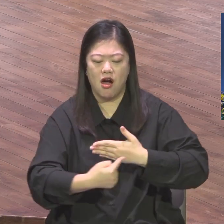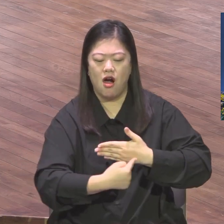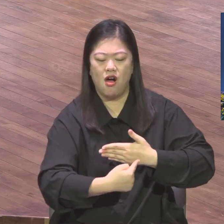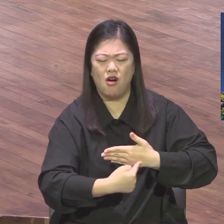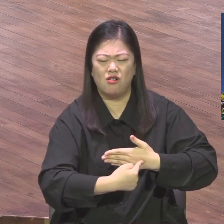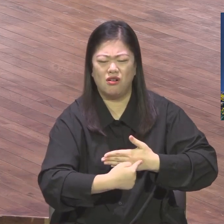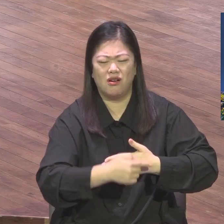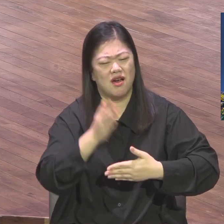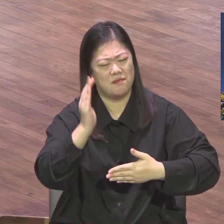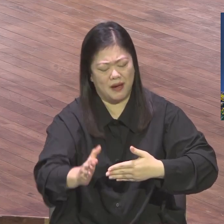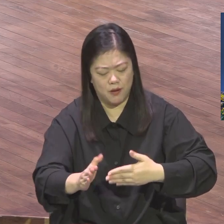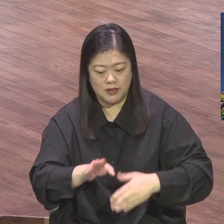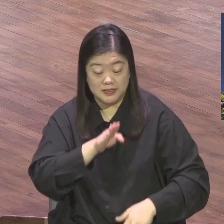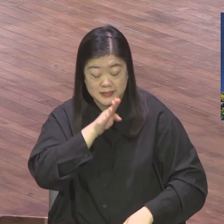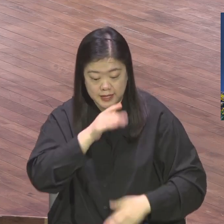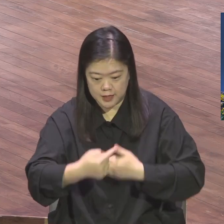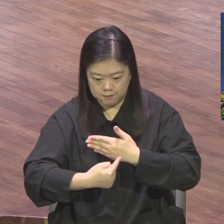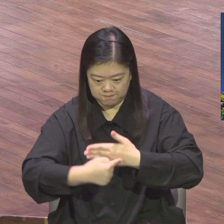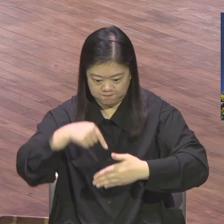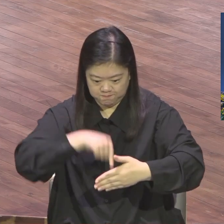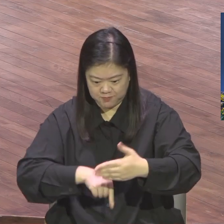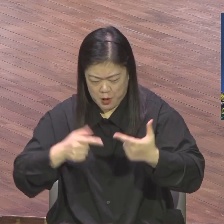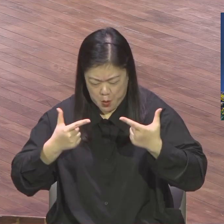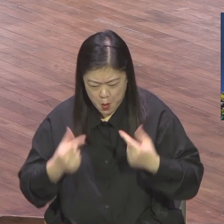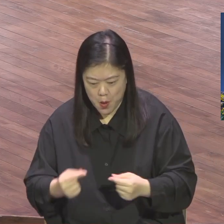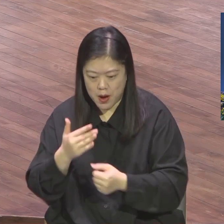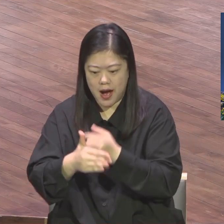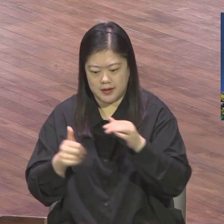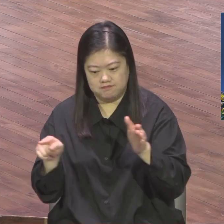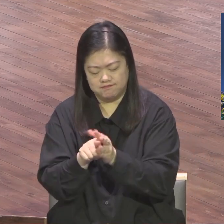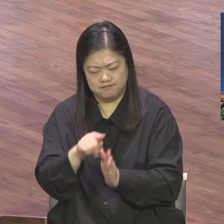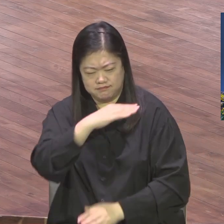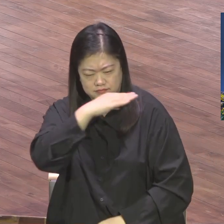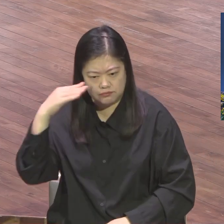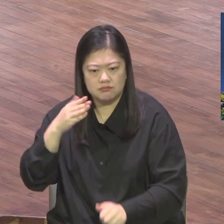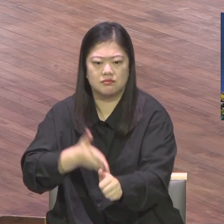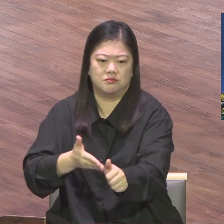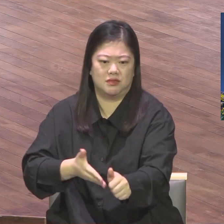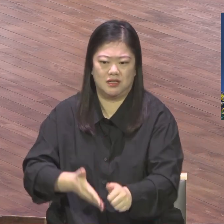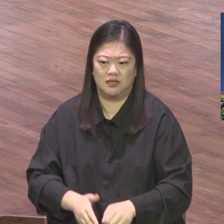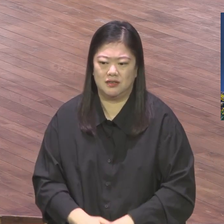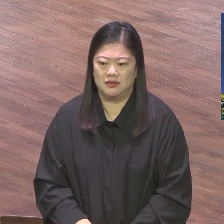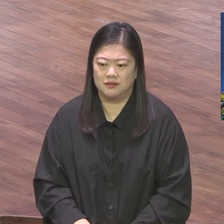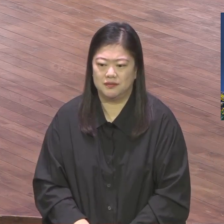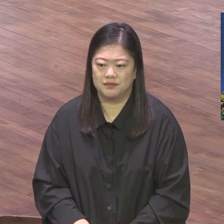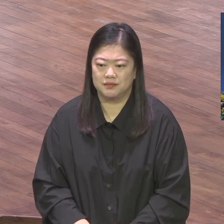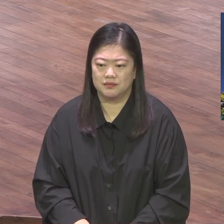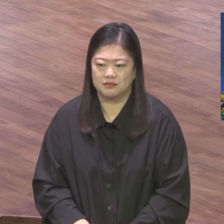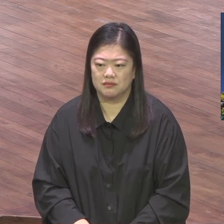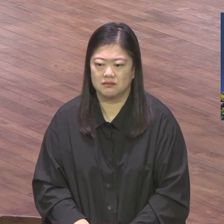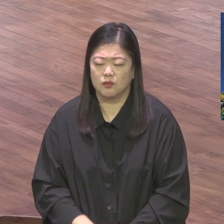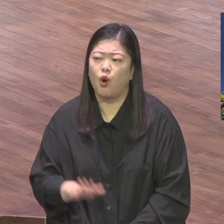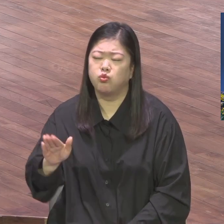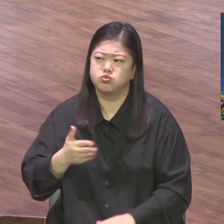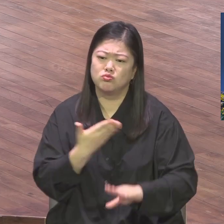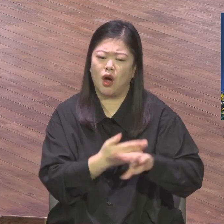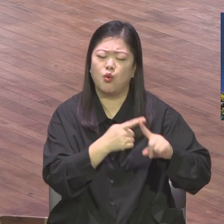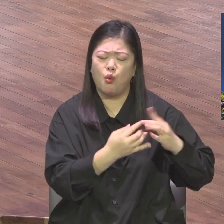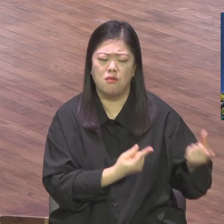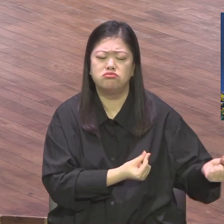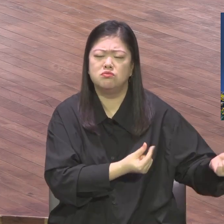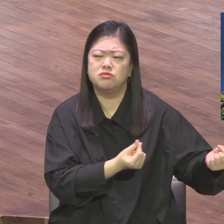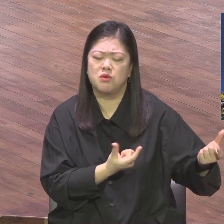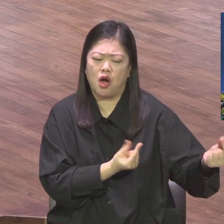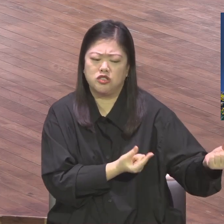없기를 바랍니다. 우리는 달라야 됩니다. 우리 교회는 달라야 됩니다. 영계 모든 성도들 나의